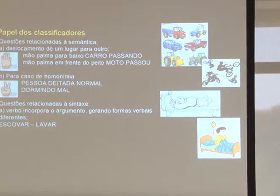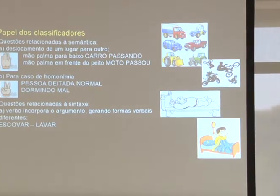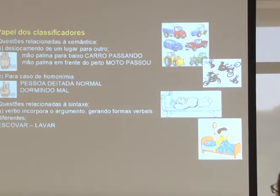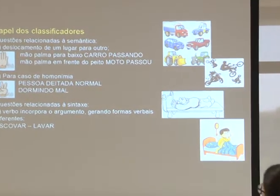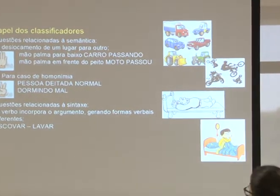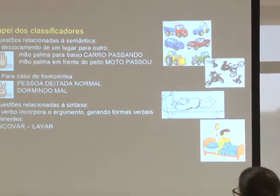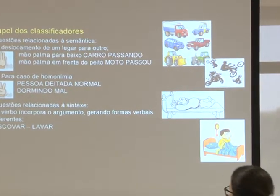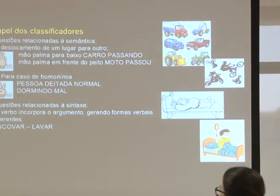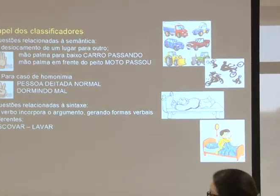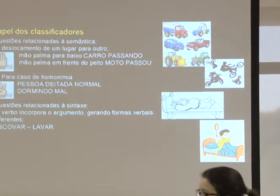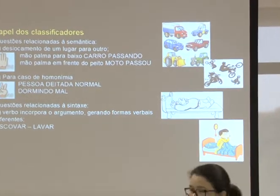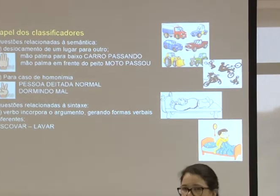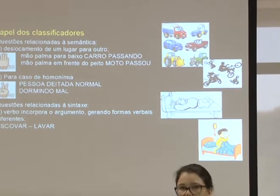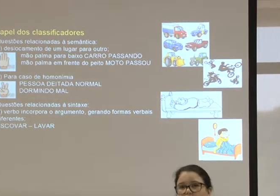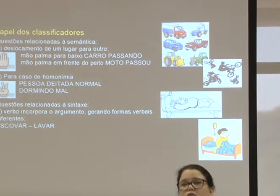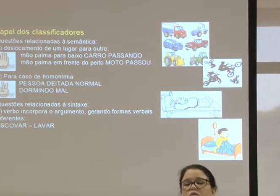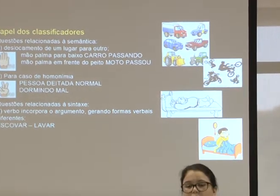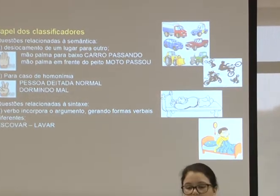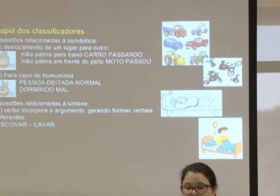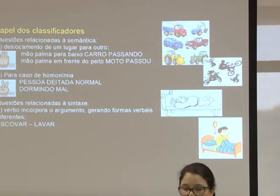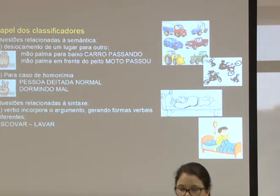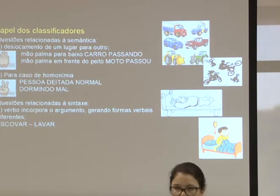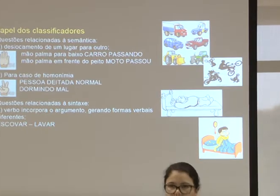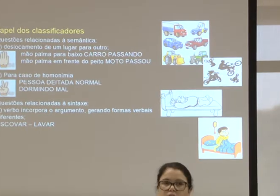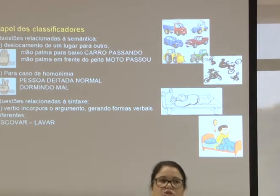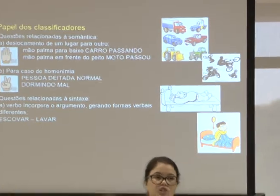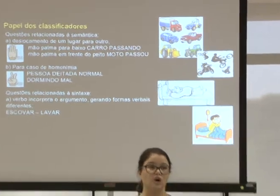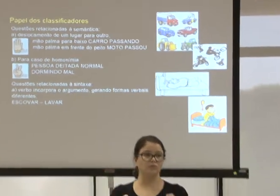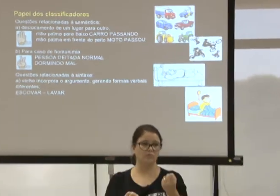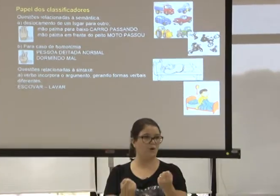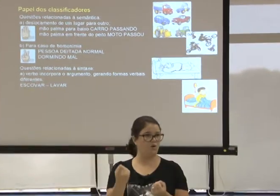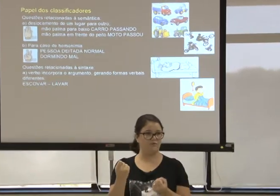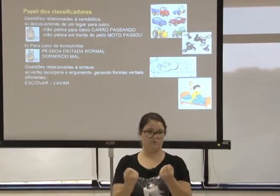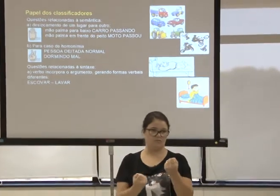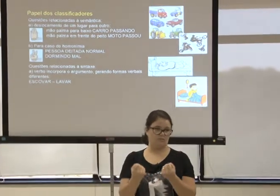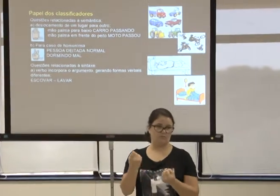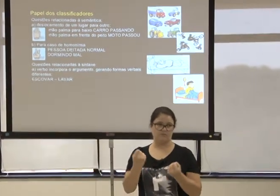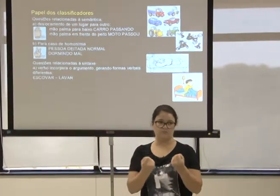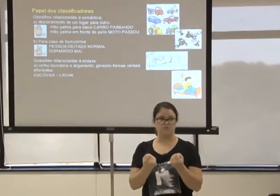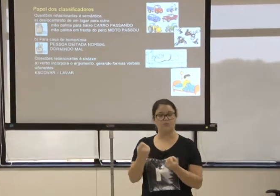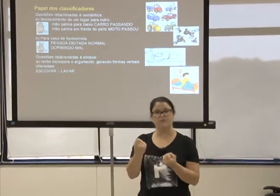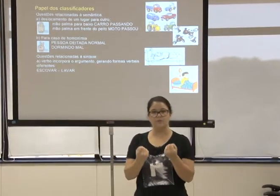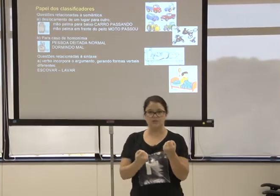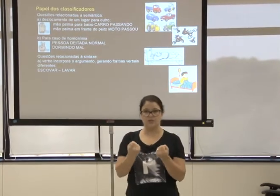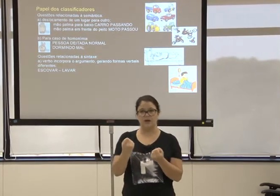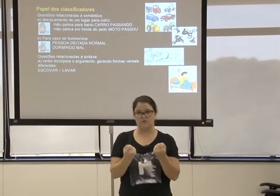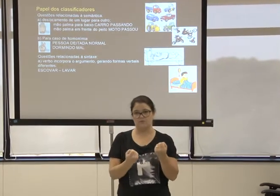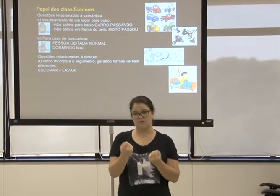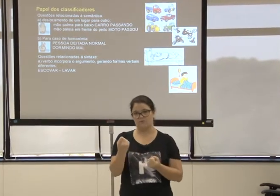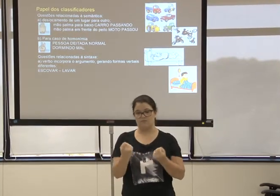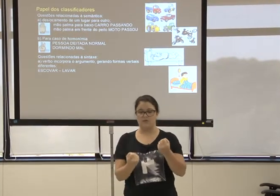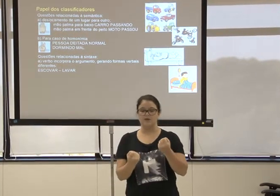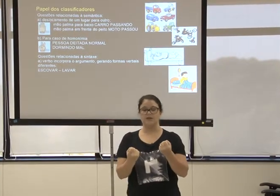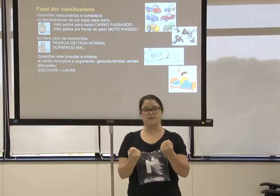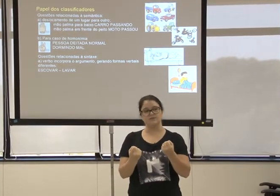um tem. Então, o sinal é esse, de automóvel, de uma forma geral. E aí você